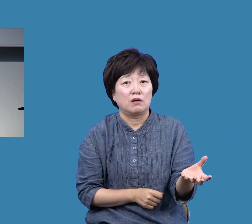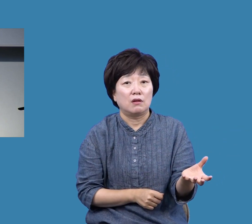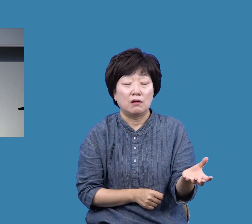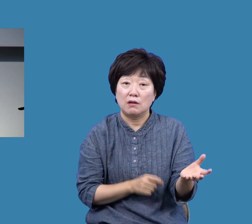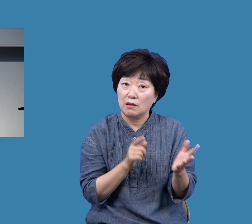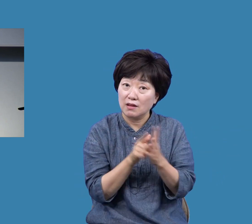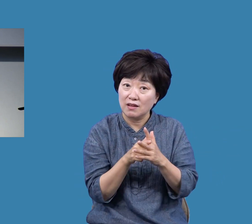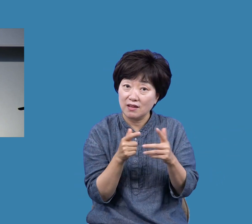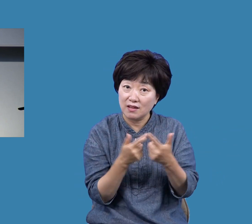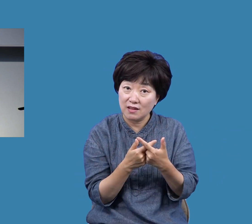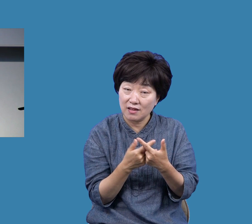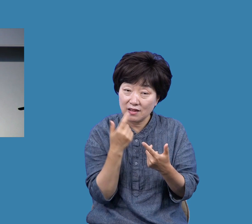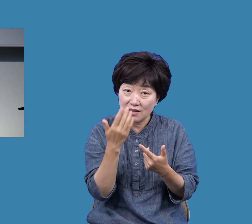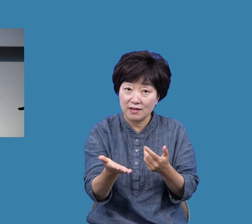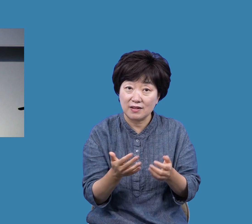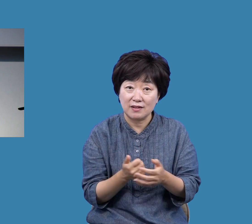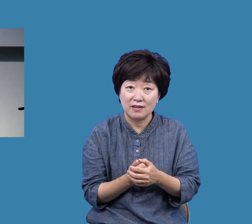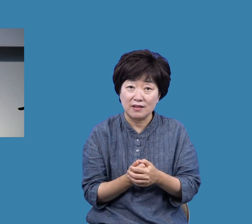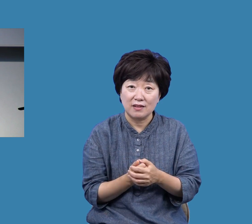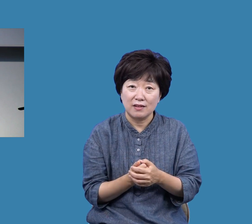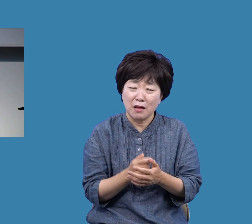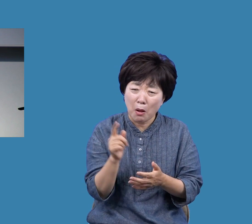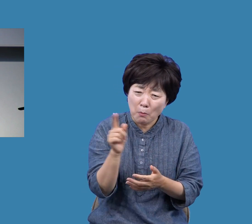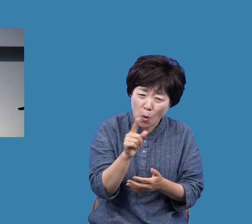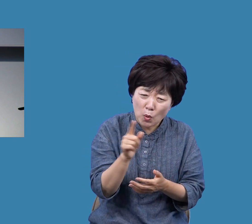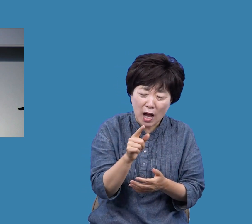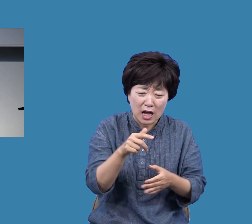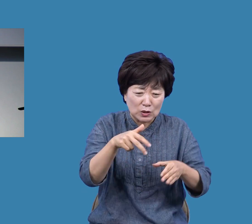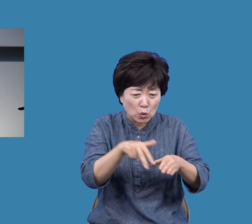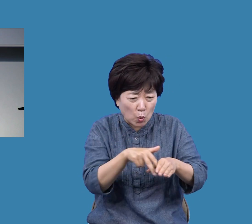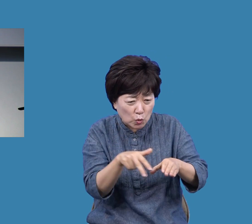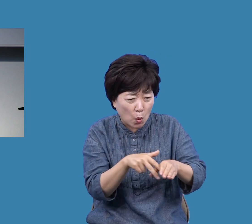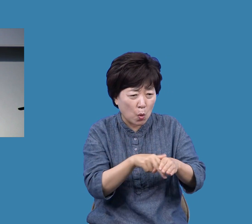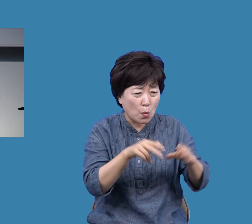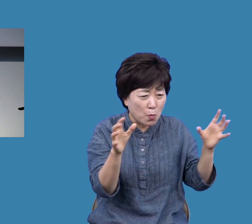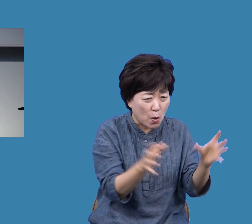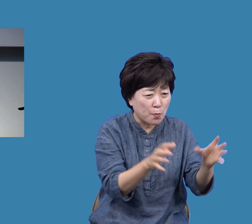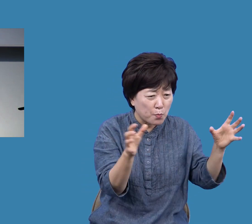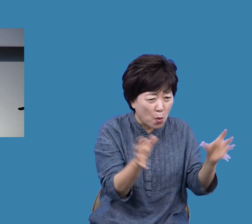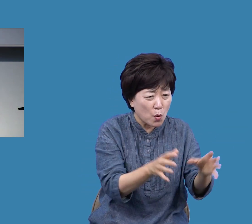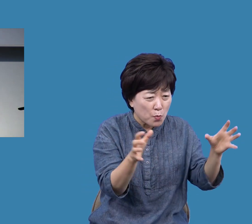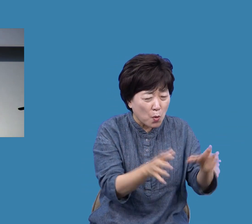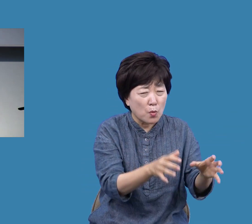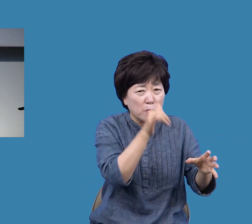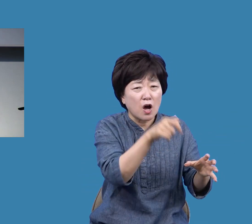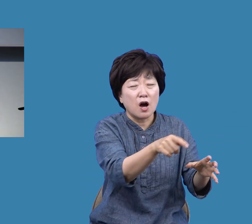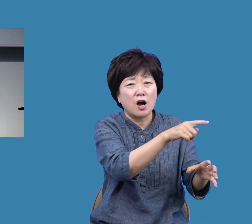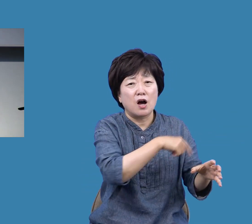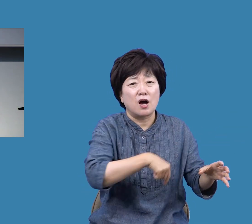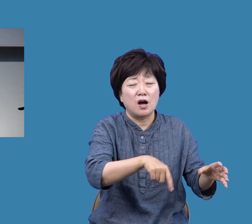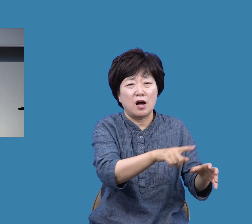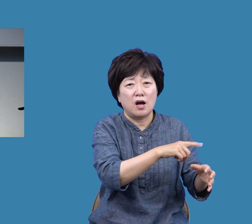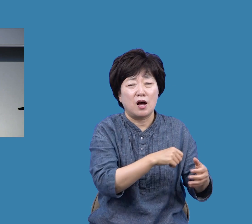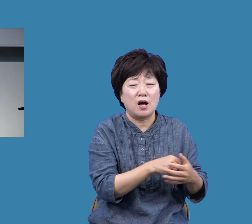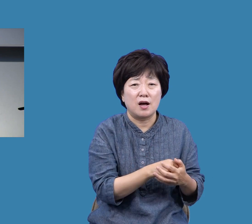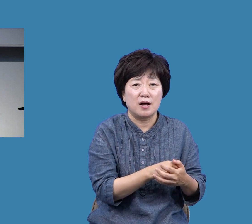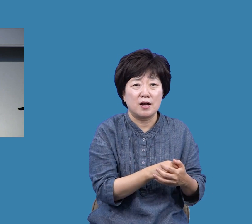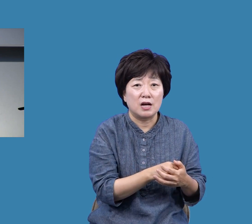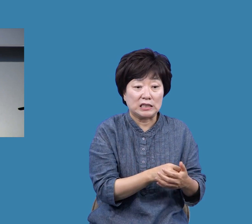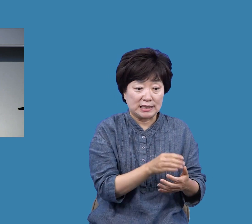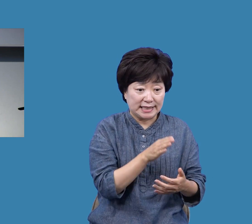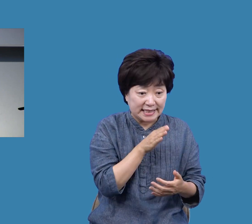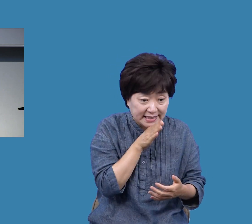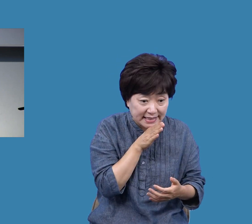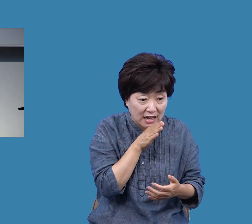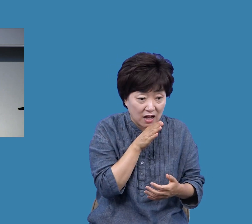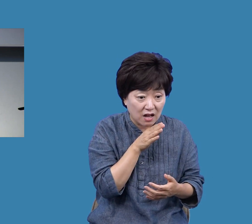이해가 되세요? 계속 뭔가 종교적인 행위들은 계속 일어나는데, 뭔가 종교적인 얘기들은 계속 하는데, 실제로는